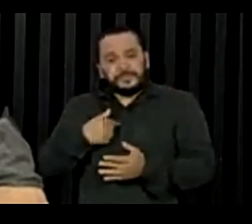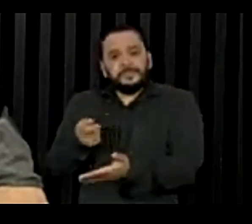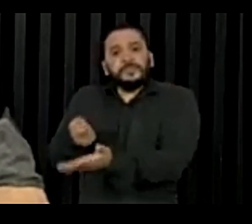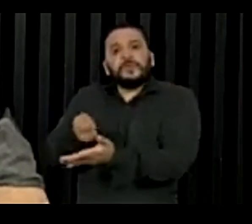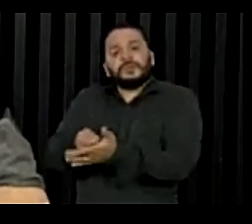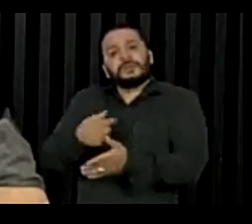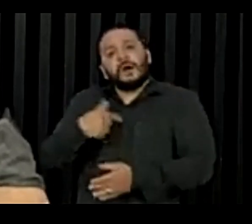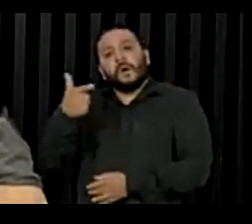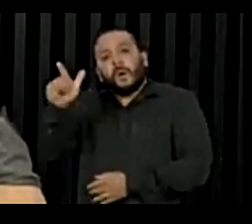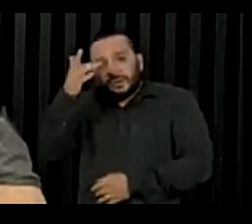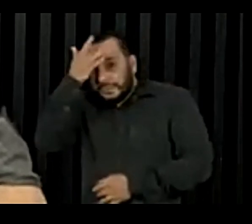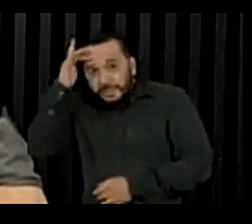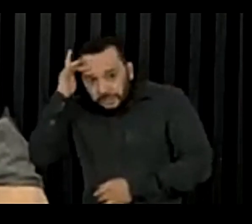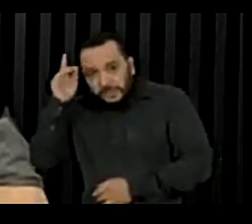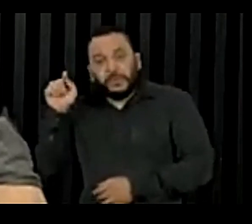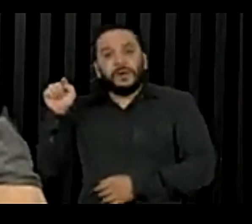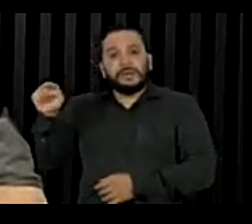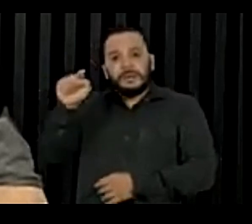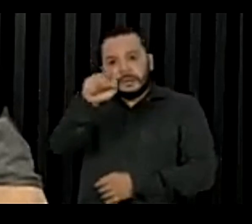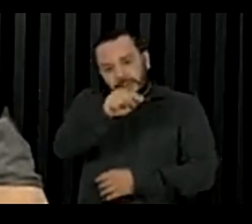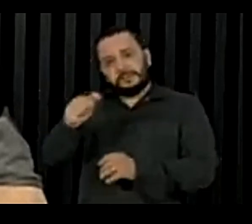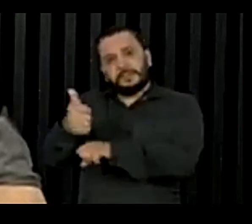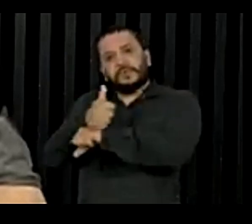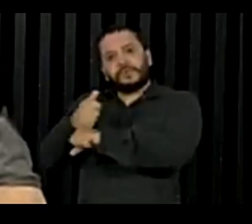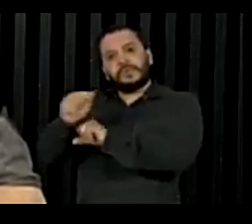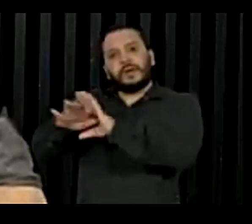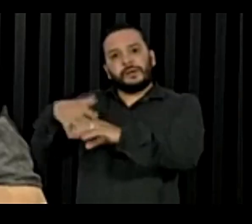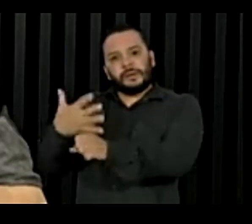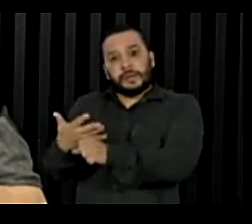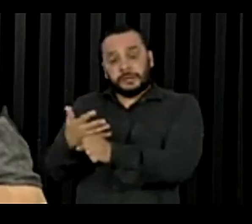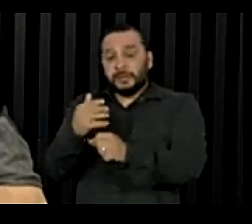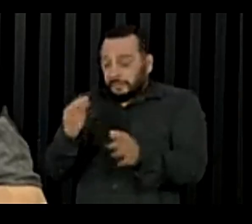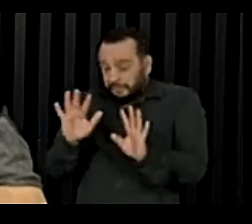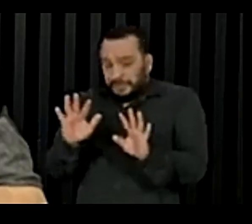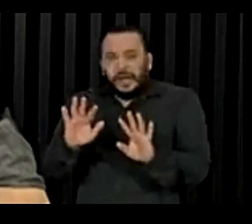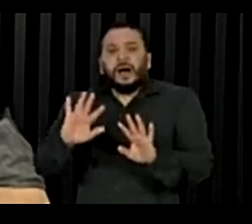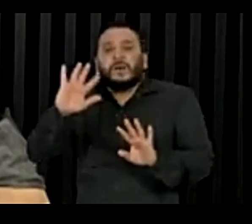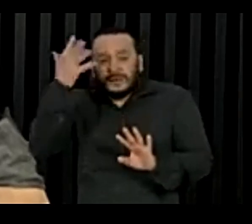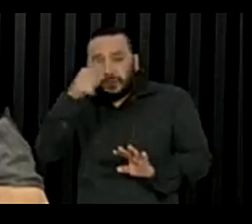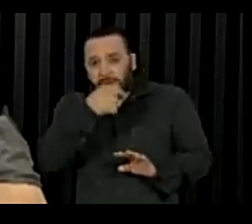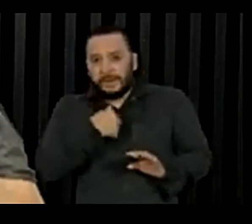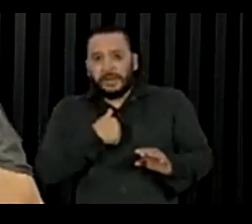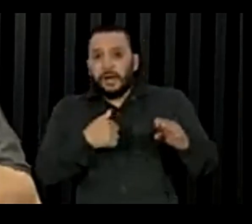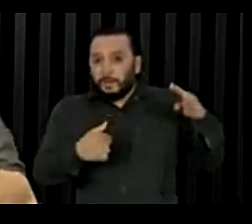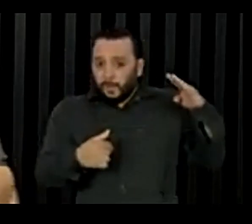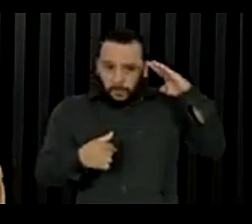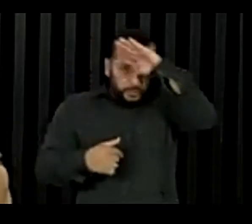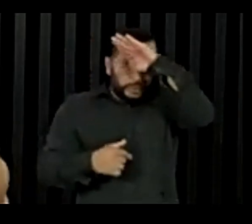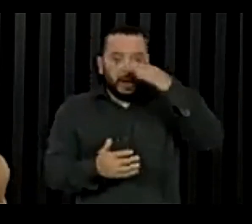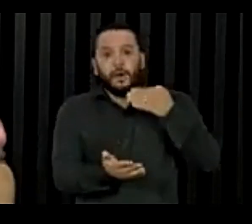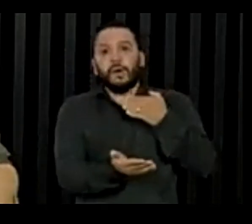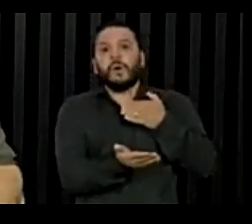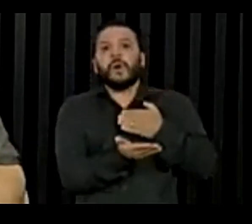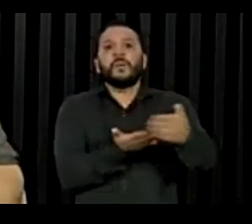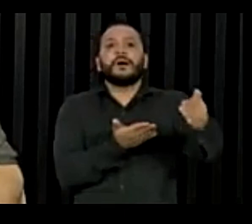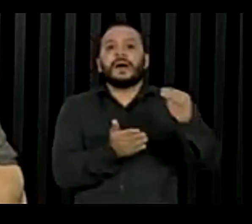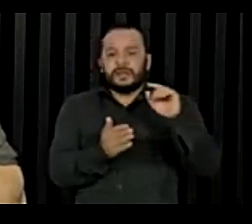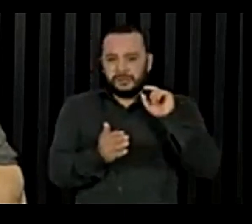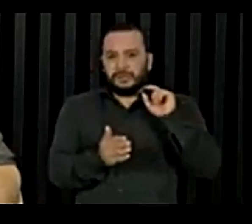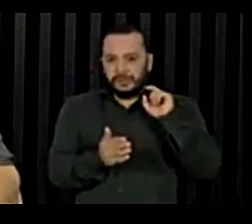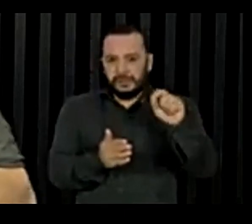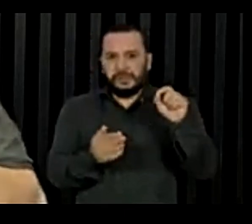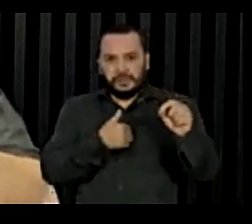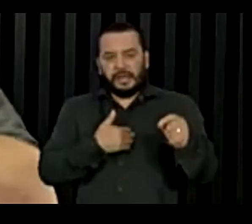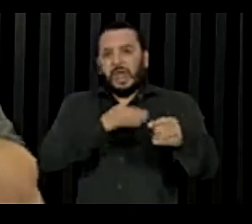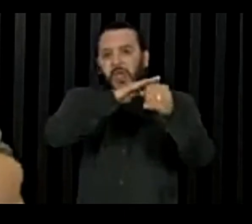influenciadores teve como gatilho quando o presidente Jair Bolsonaro começa a não só apenas flertar com uma possível